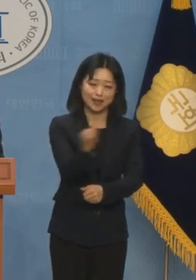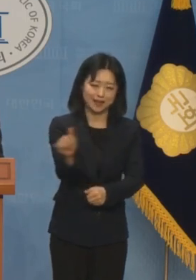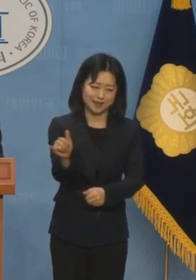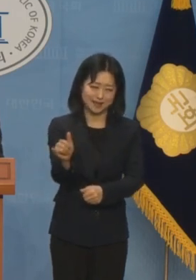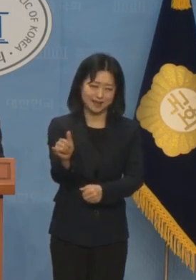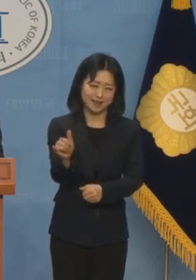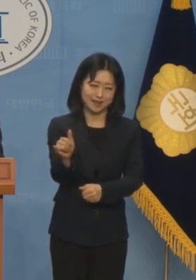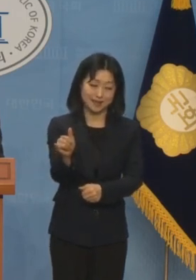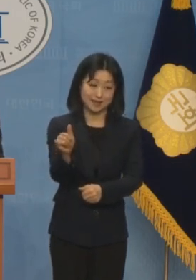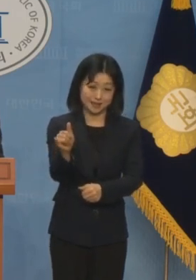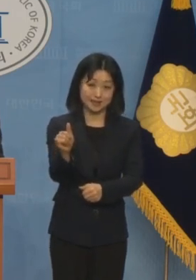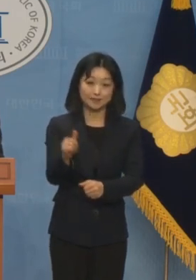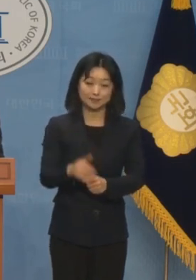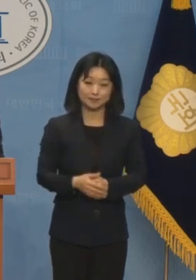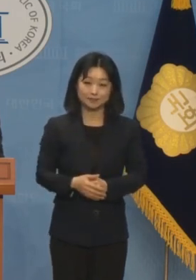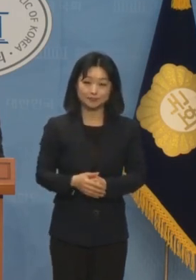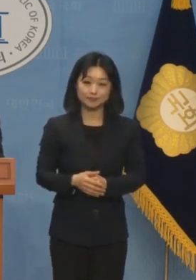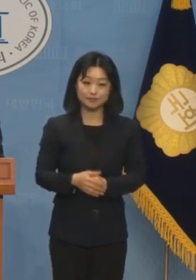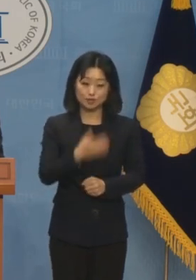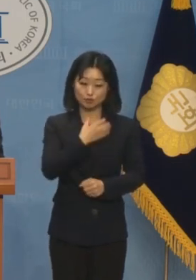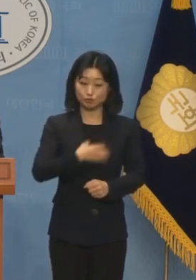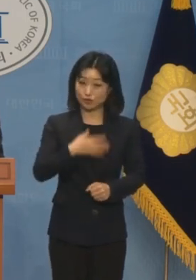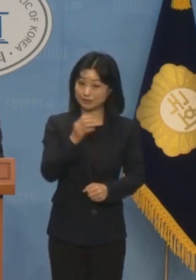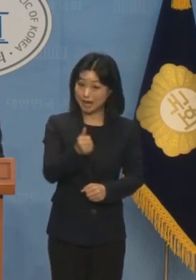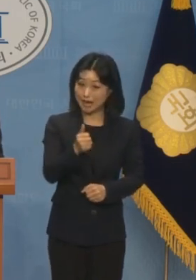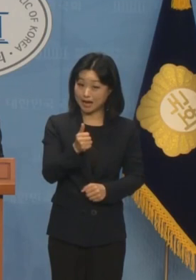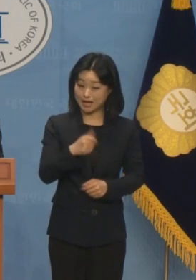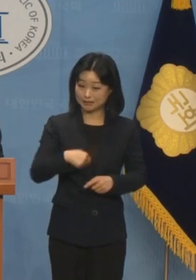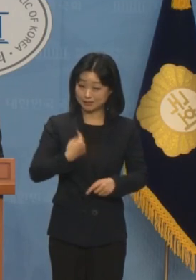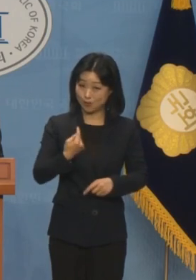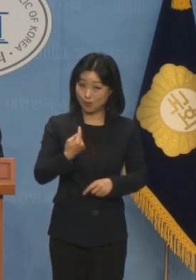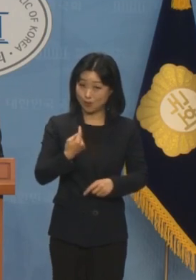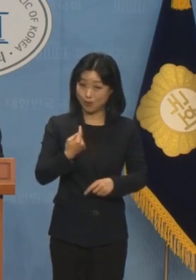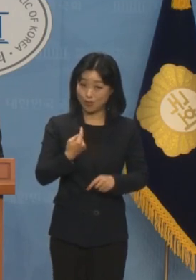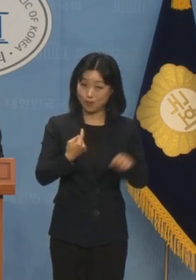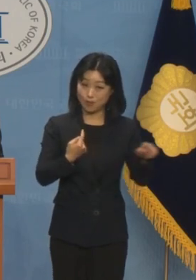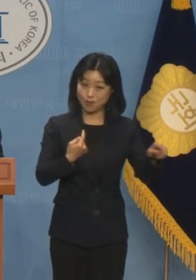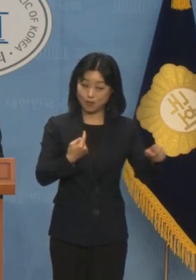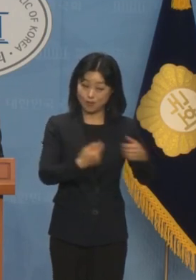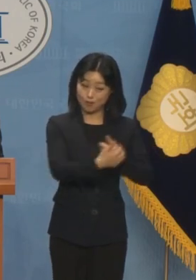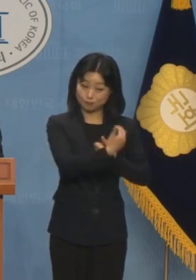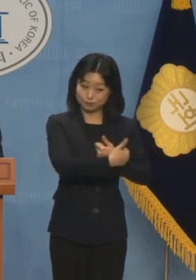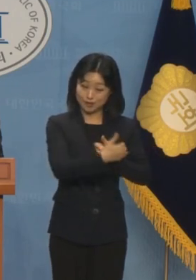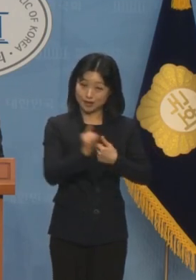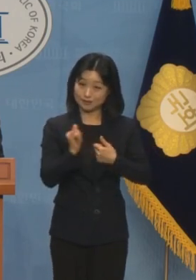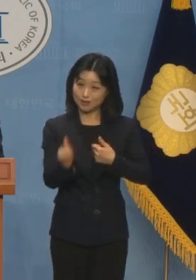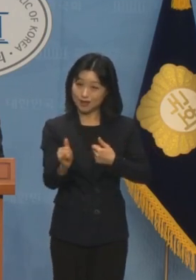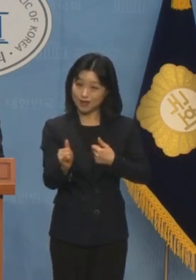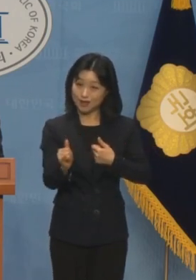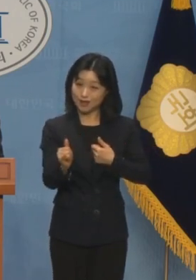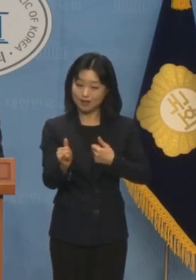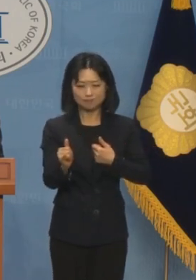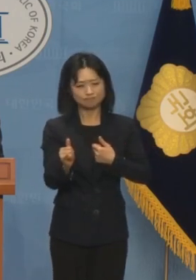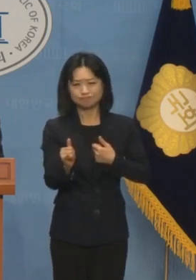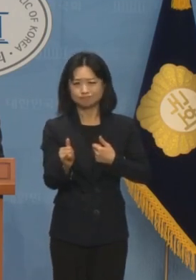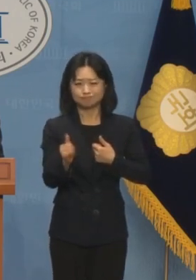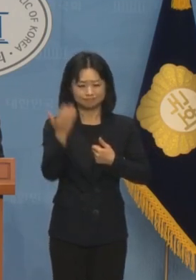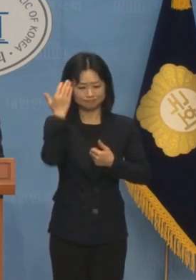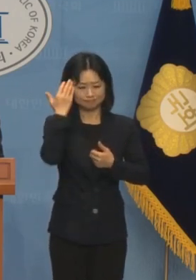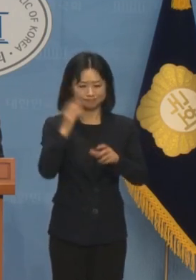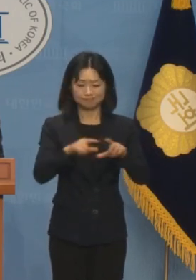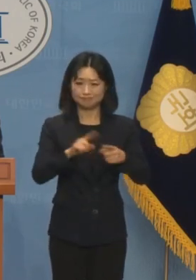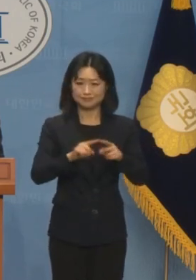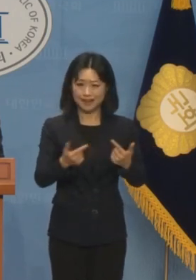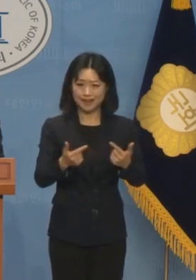후보가 관여되지 않은 상태에서 구청장이 독단적으로 금지된 선거운동을 하였다는 것은 상식에 맞지